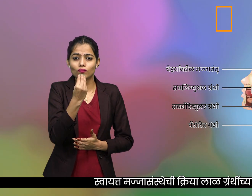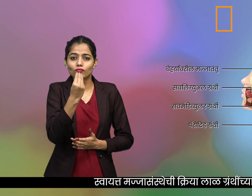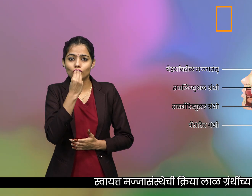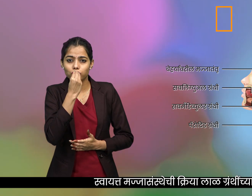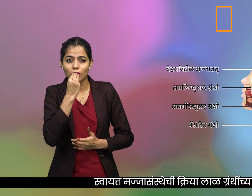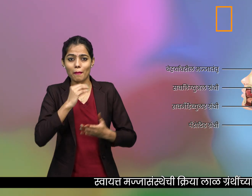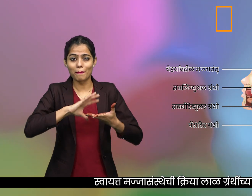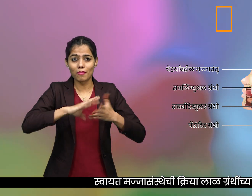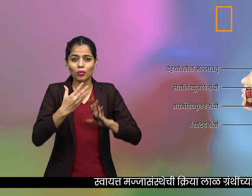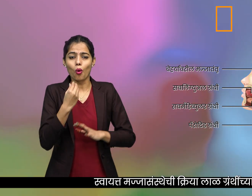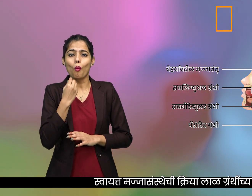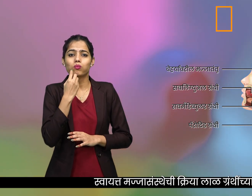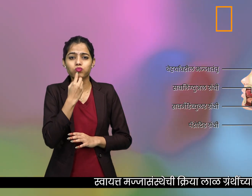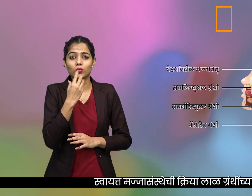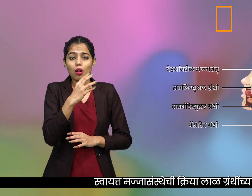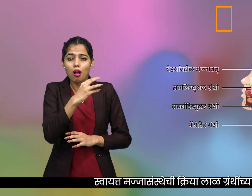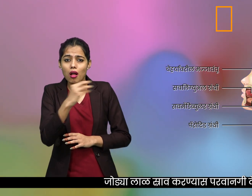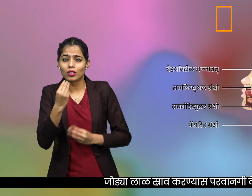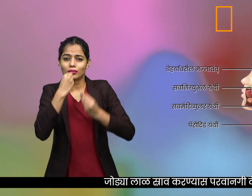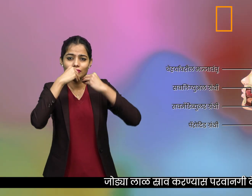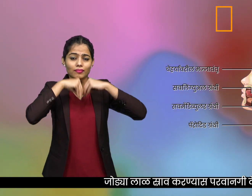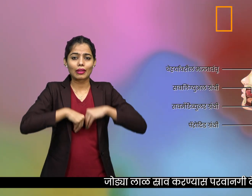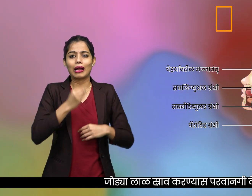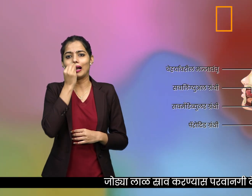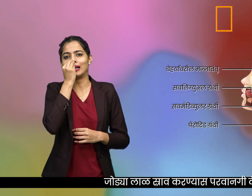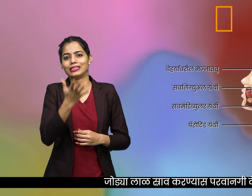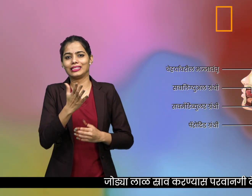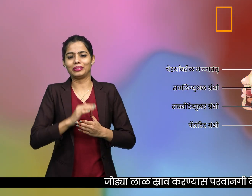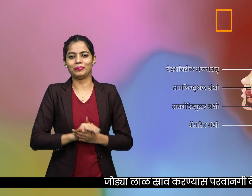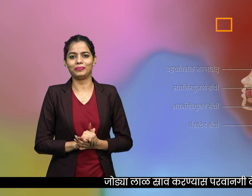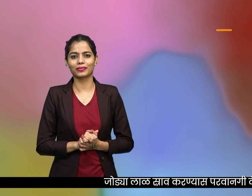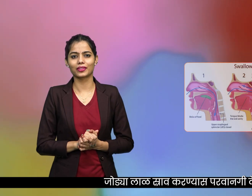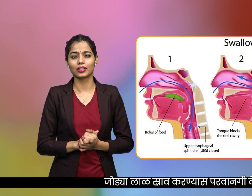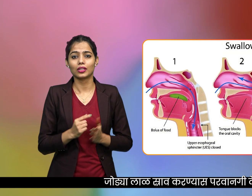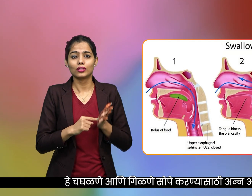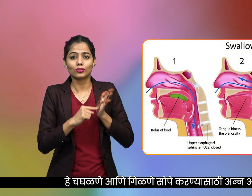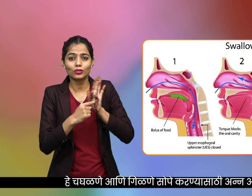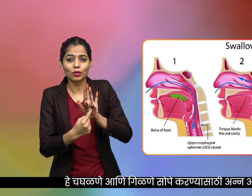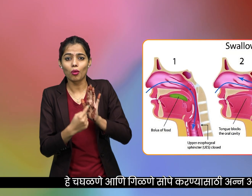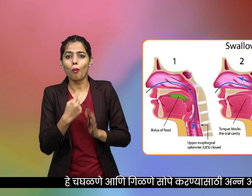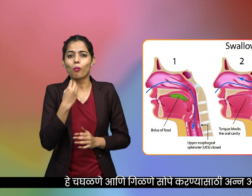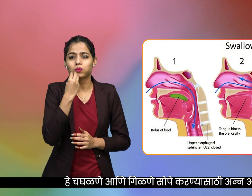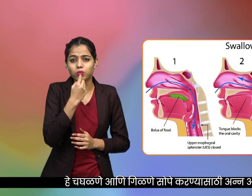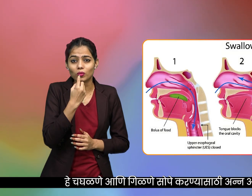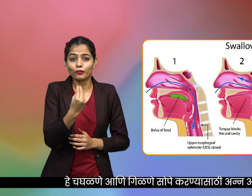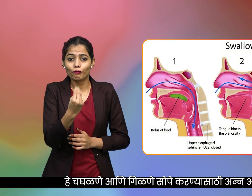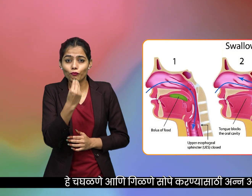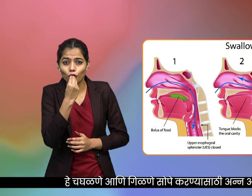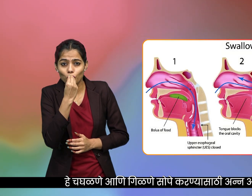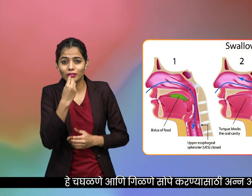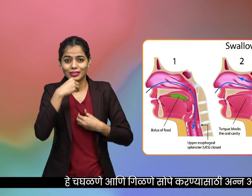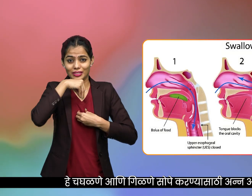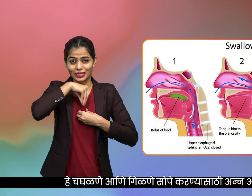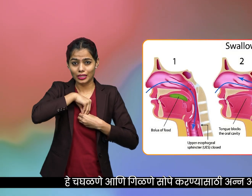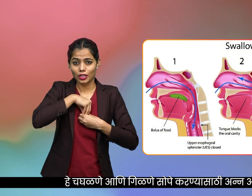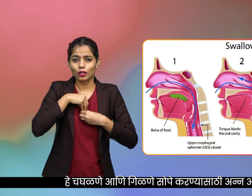स्वायत्त मज्जा संस्थेची क्रिया लाळ ग्रंथीच्या 3 जोड्या लाळ स्त्राव करण्यास परवानगी देते. हे चघळणे आणि गिळणे